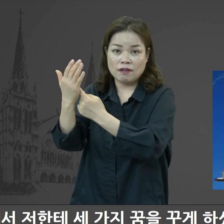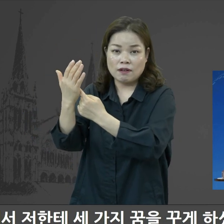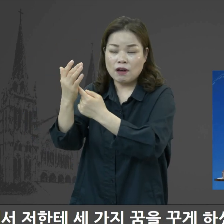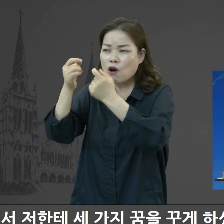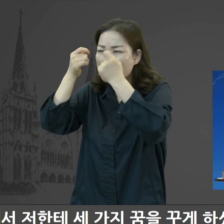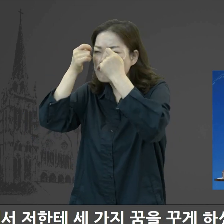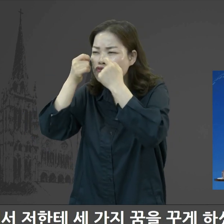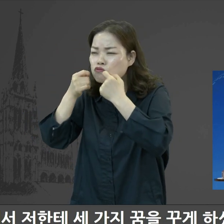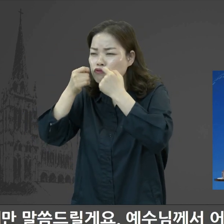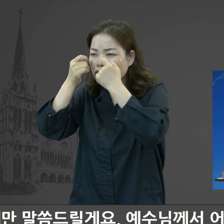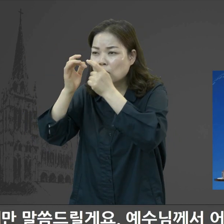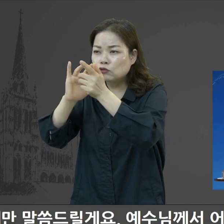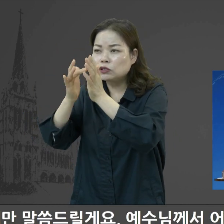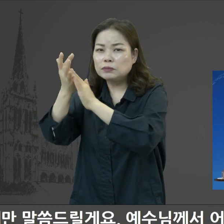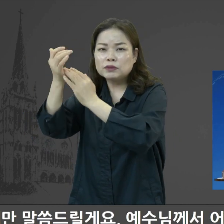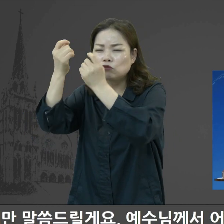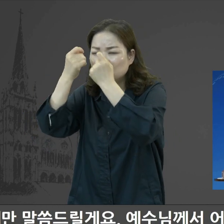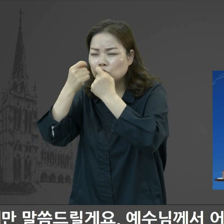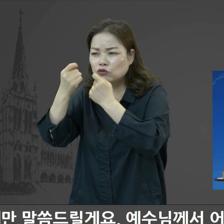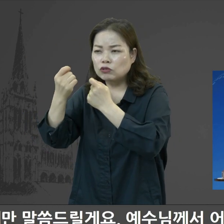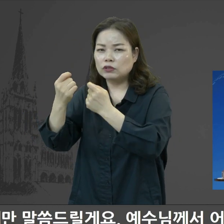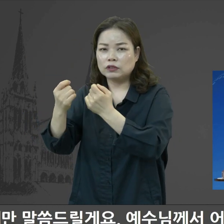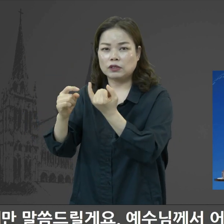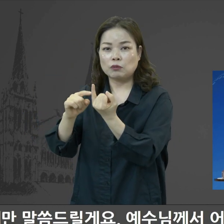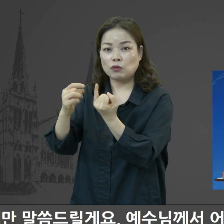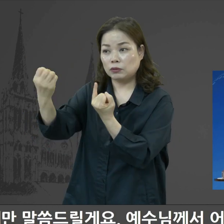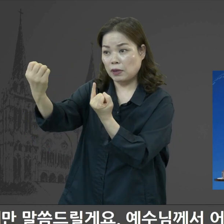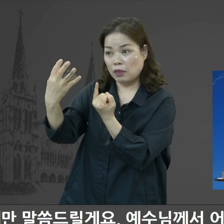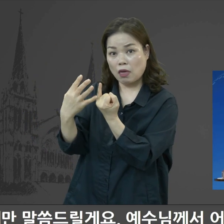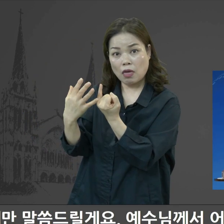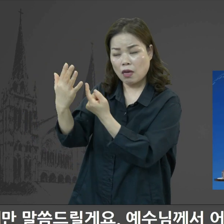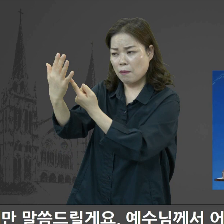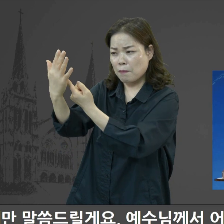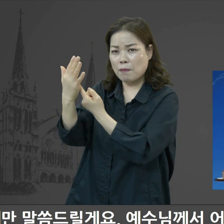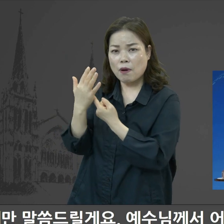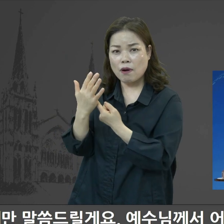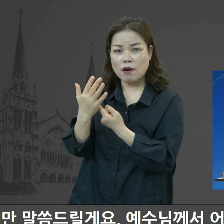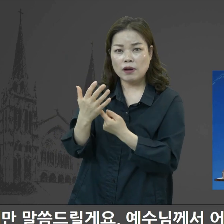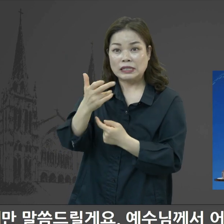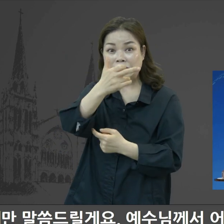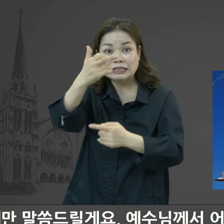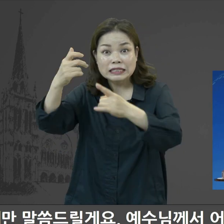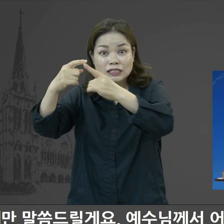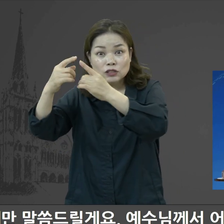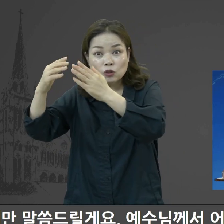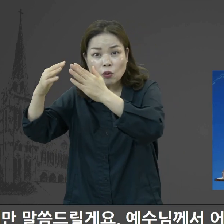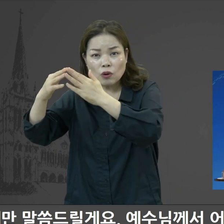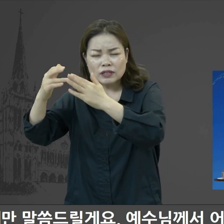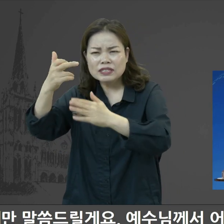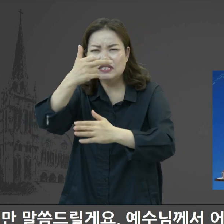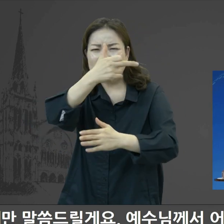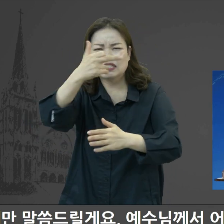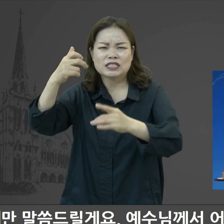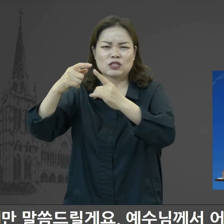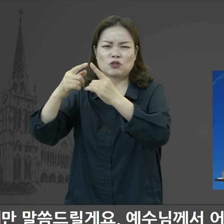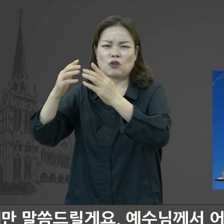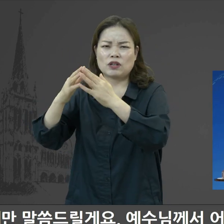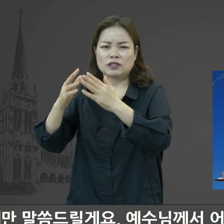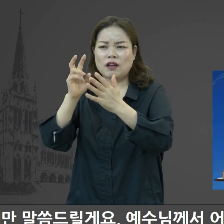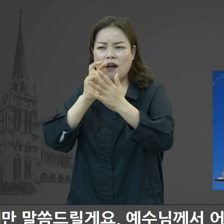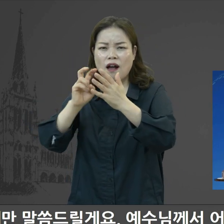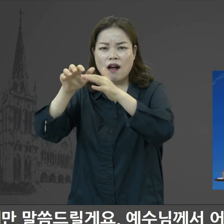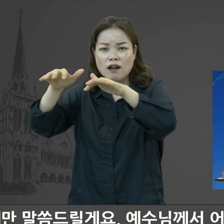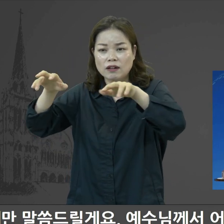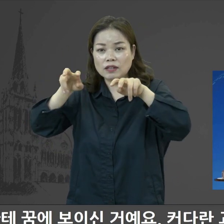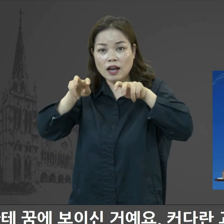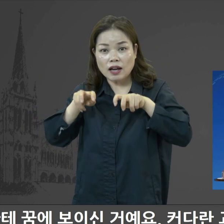울고 계시는 모습으로 저한테 꿈에 보이신 거예요. 커다란 교회에, 굉장히 큰 교회에 성가대석에